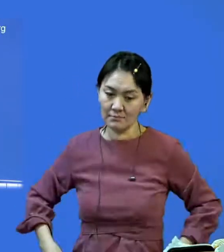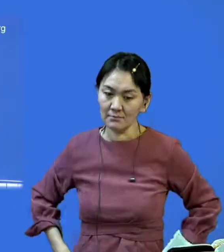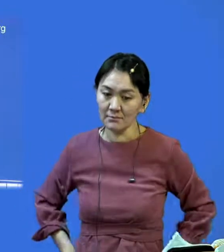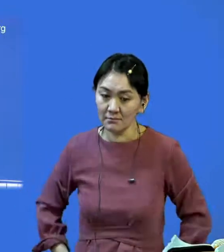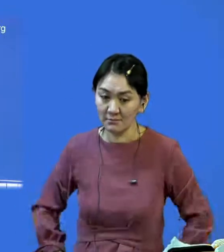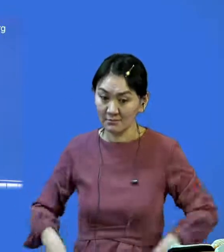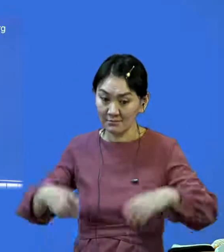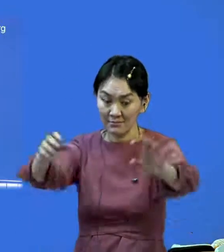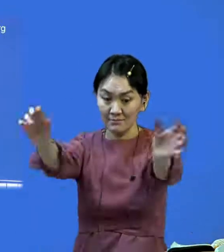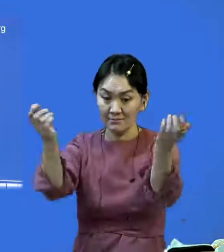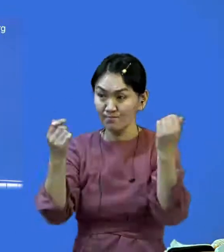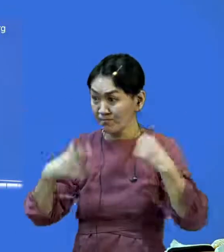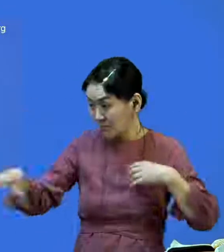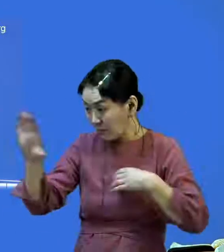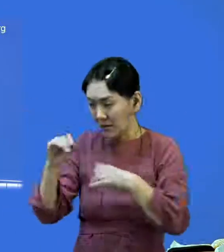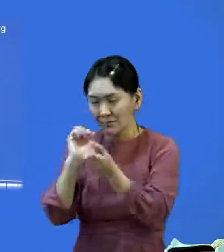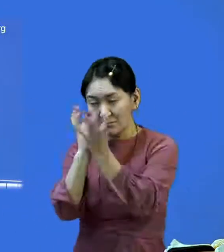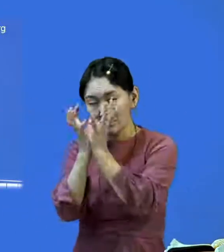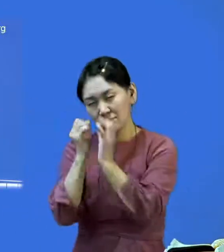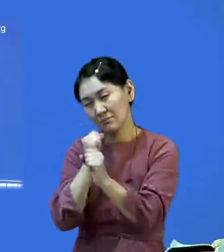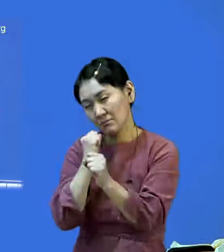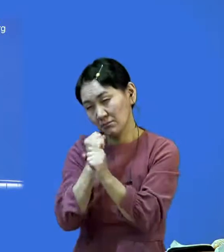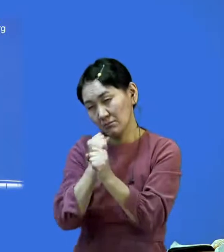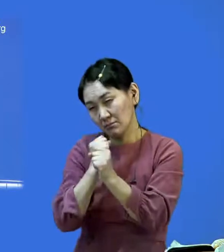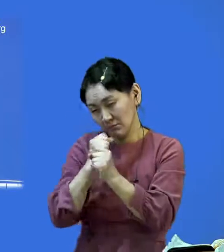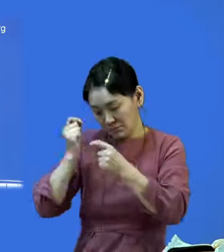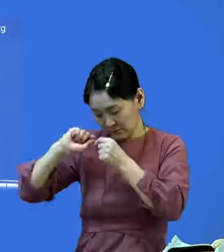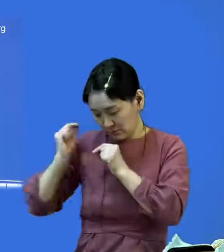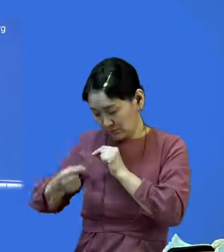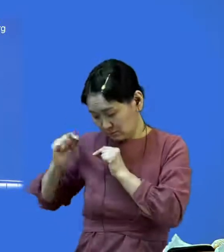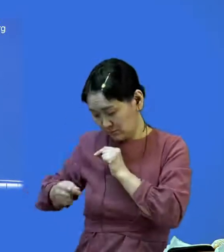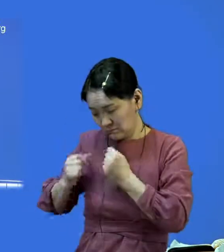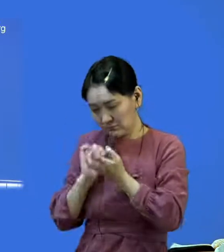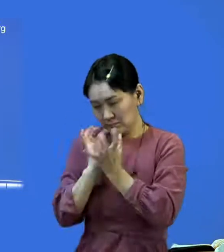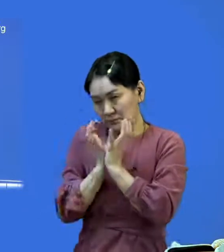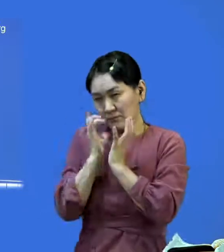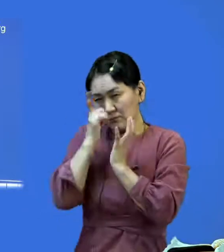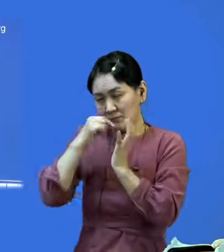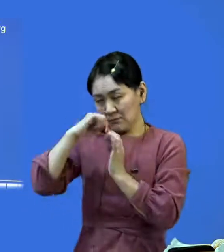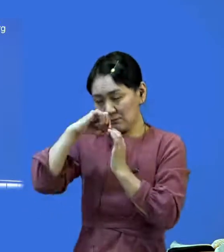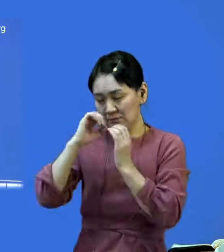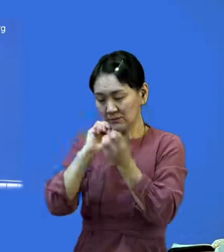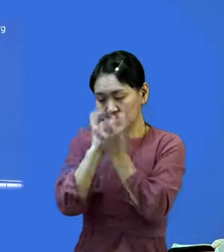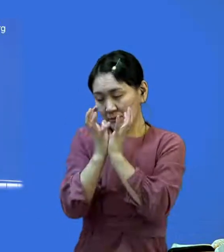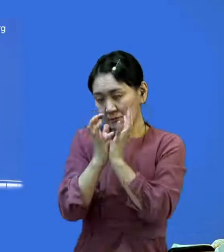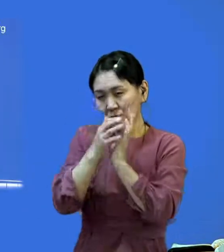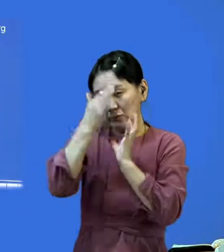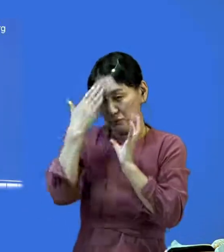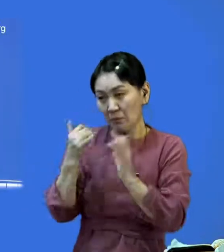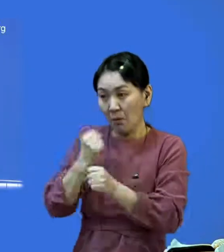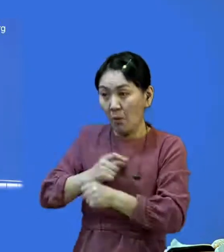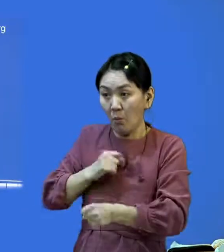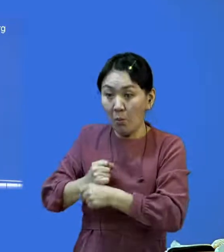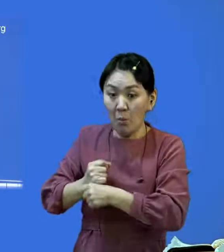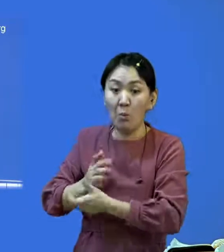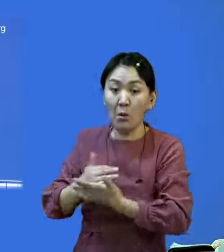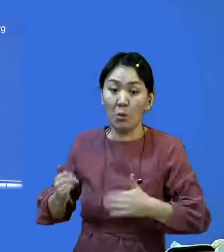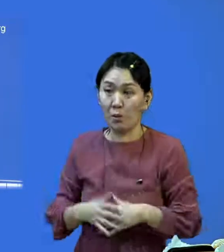Тэд нэр хөдөлмөрлөдөггүй, ээрдэггүй. Соломон тэмээ өөрийнхөө сүр жавхланд байхдаа